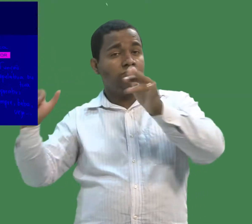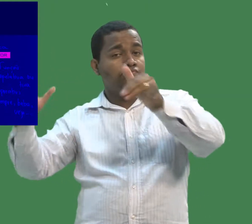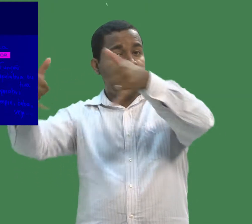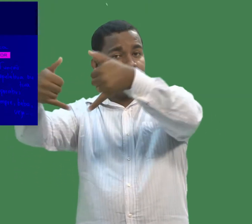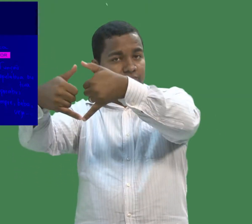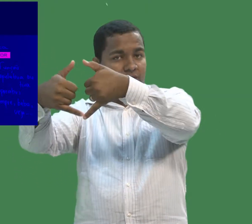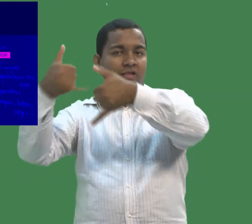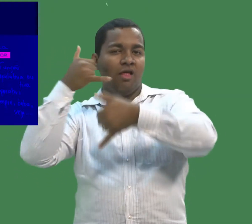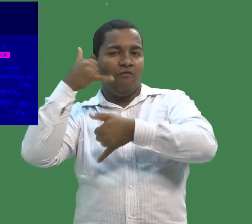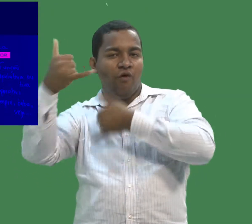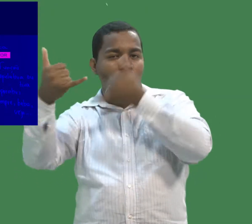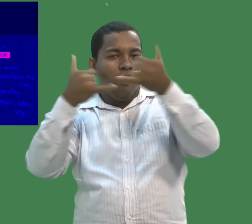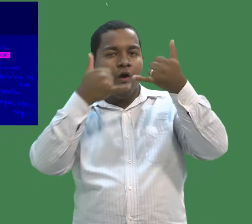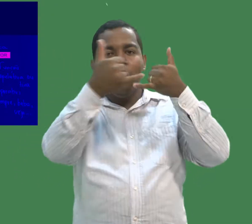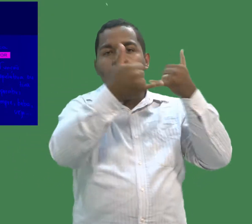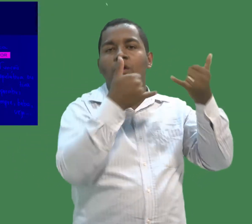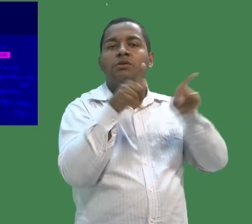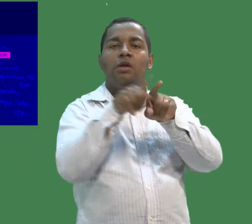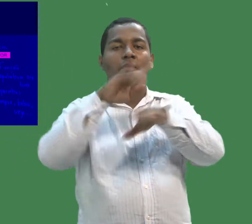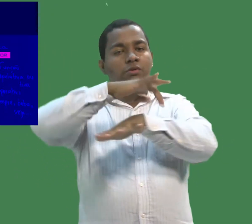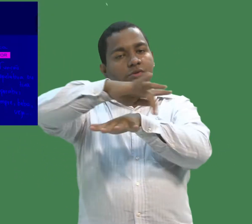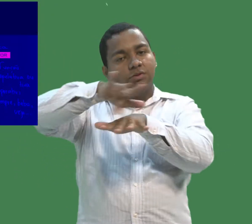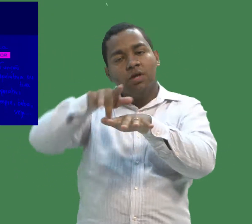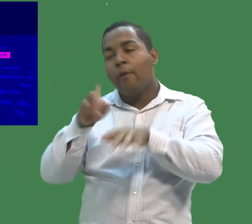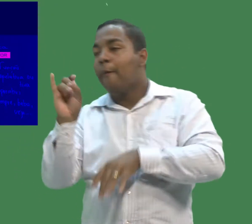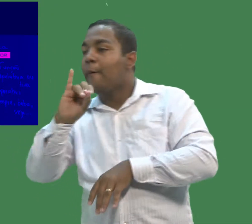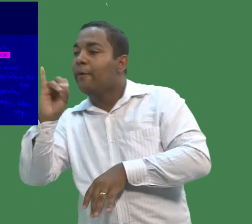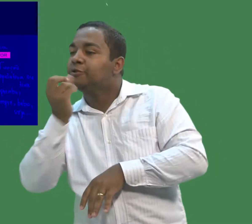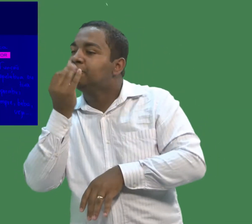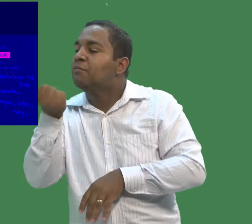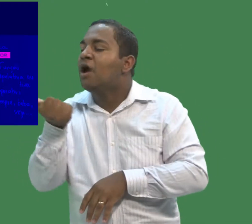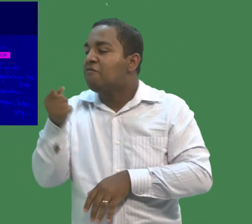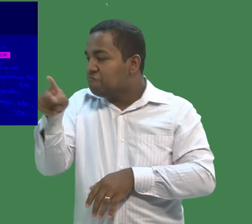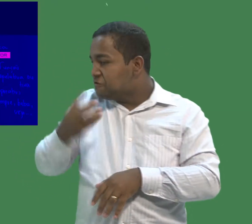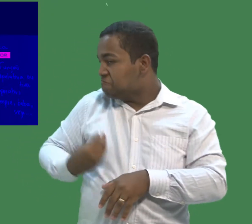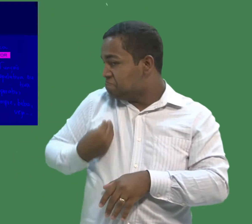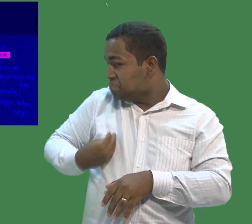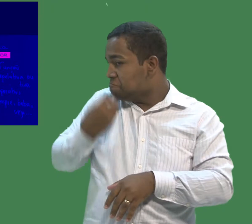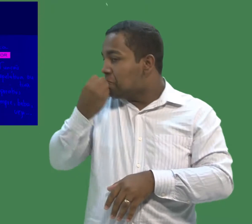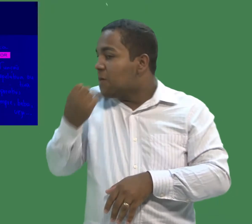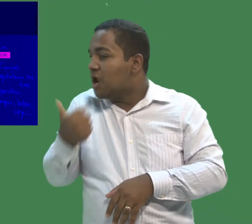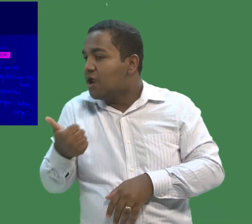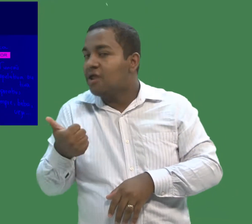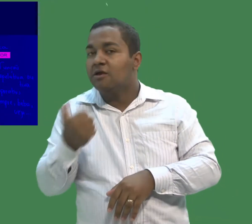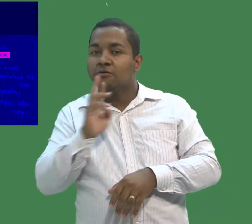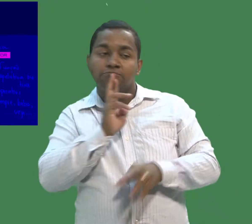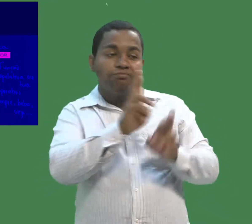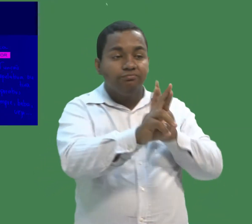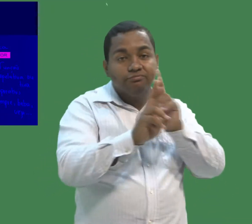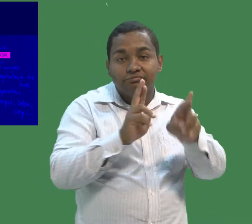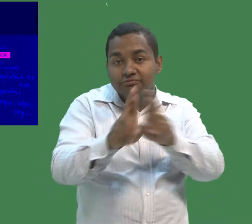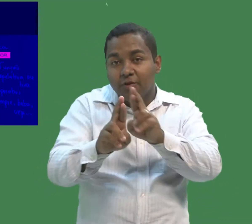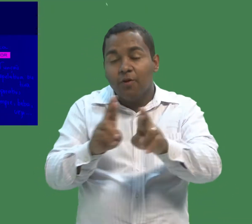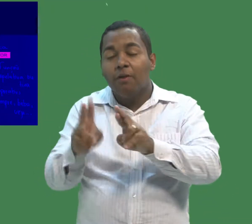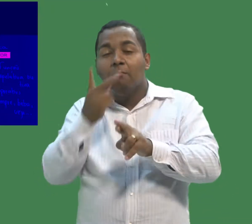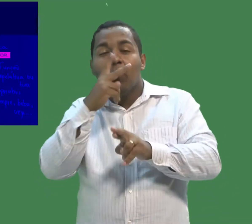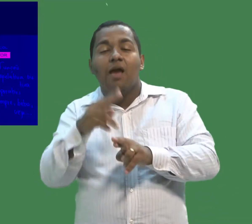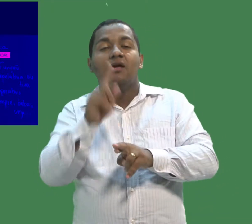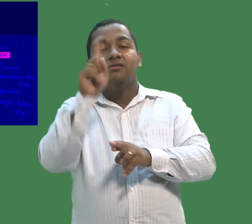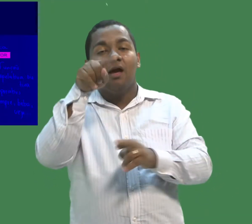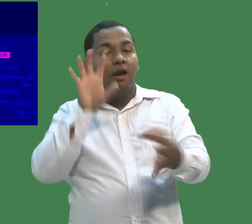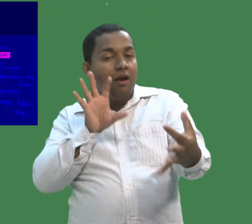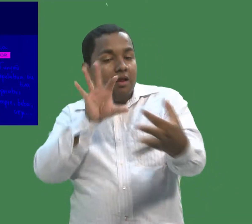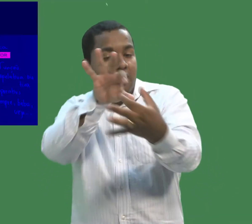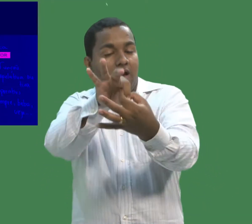tudo bem, como você está? E a pessoa responde, nós temos que essa situação está ligada à função fática, que é por onde realmente